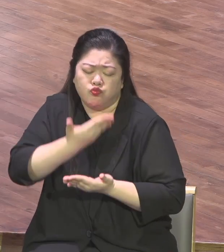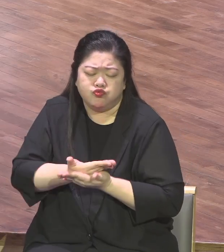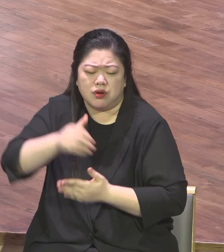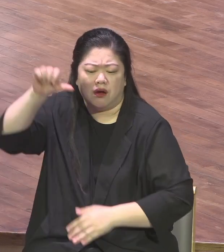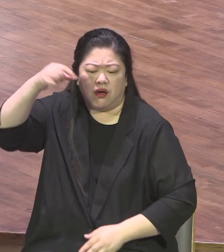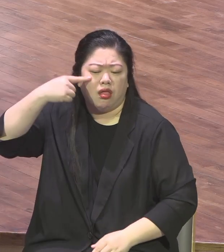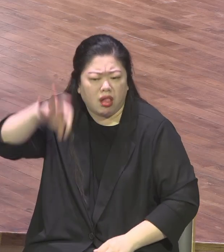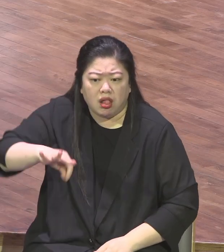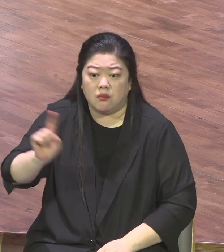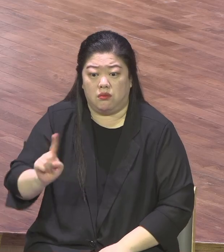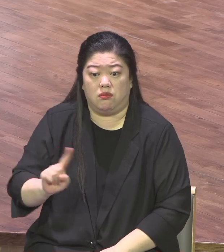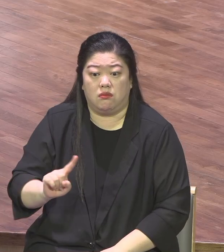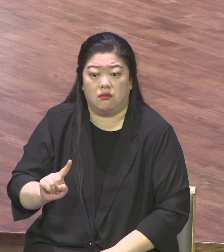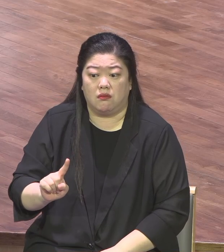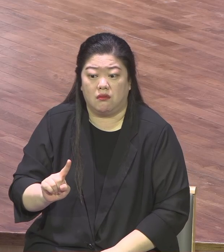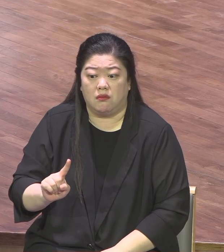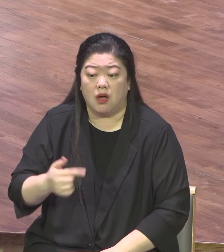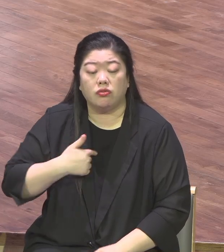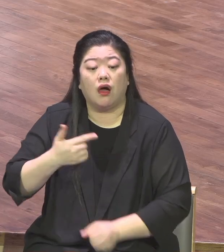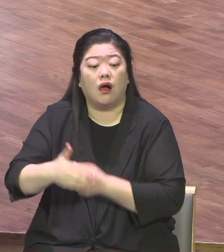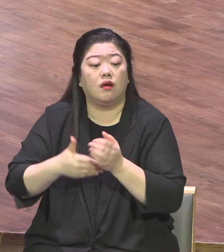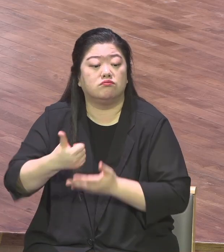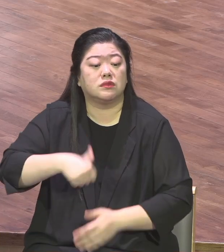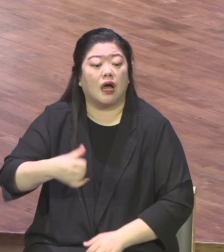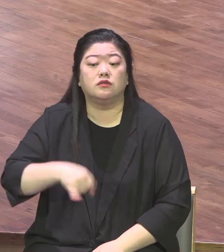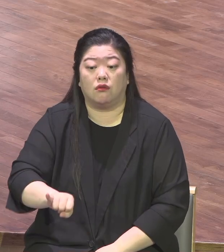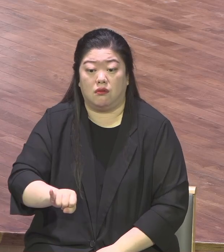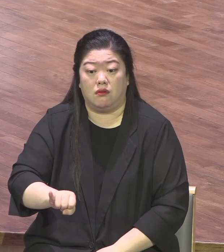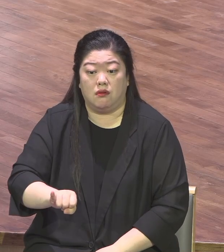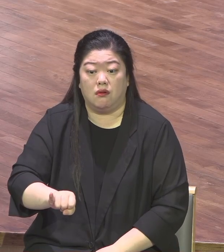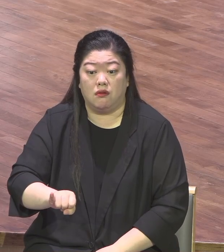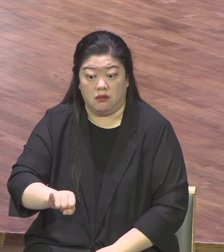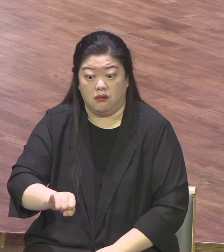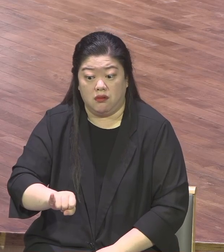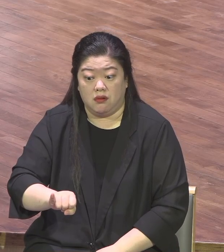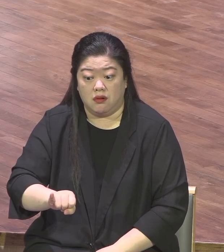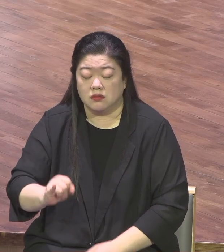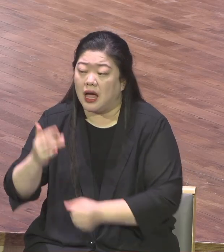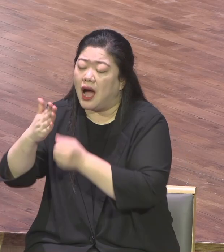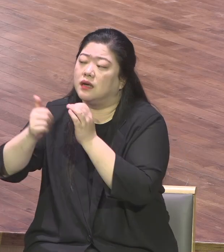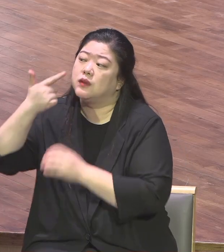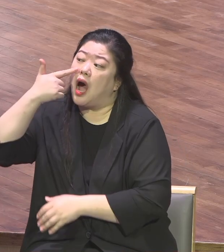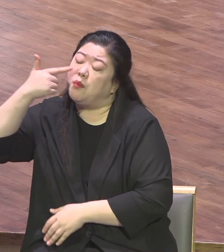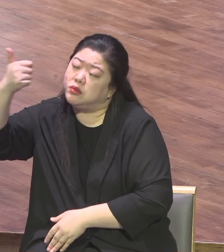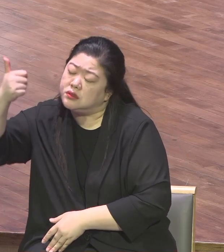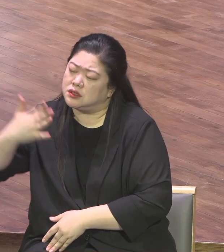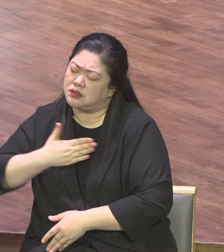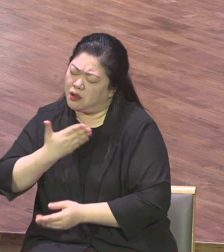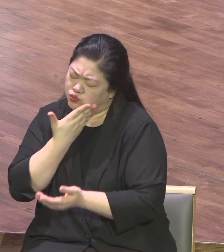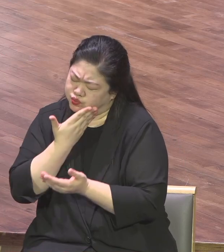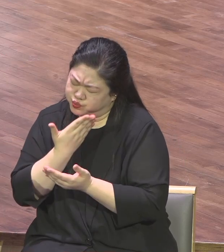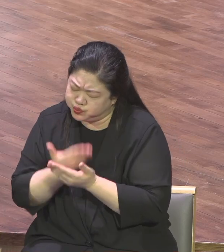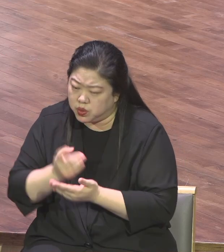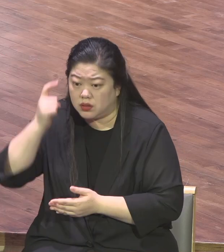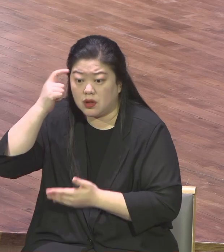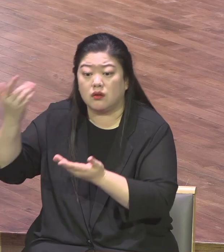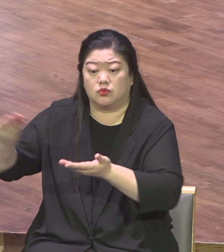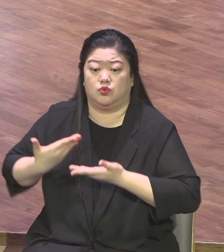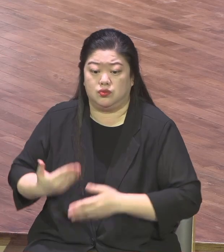그만큼 여러분 자신은요 가치 있는 존재예요. 비록 돈 없어서, 비록 세상적으로